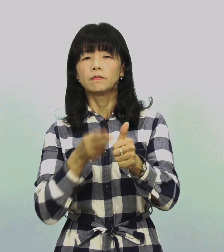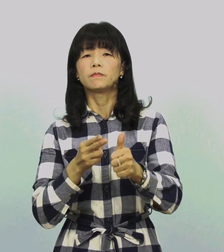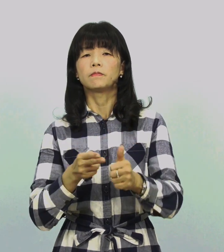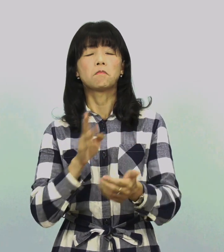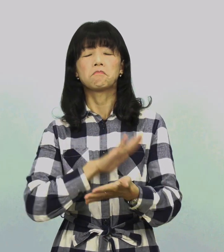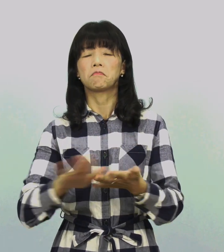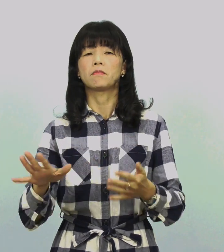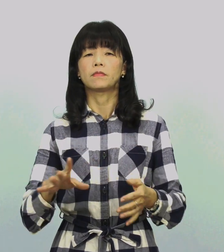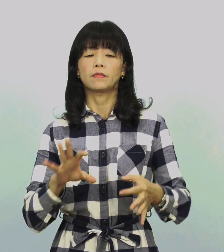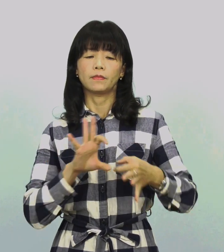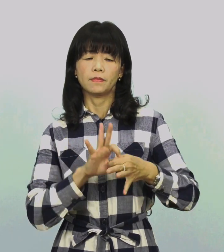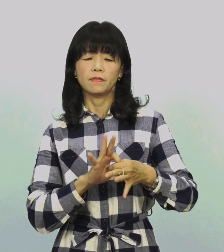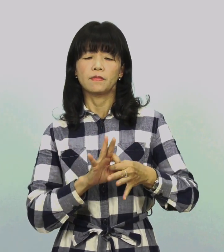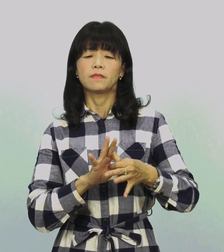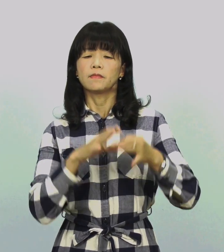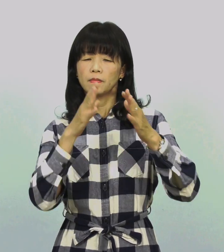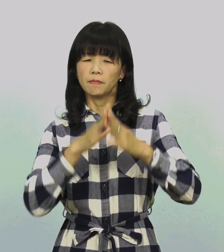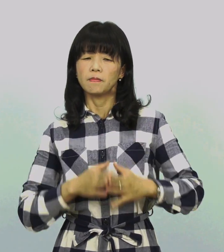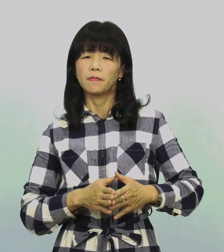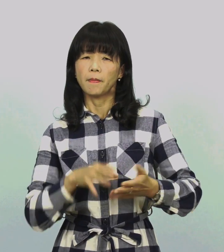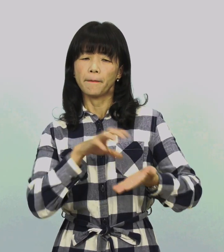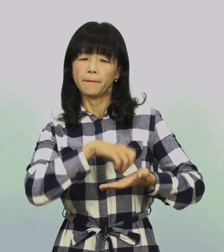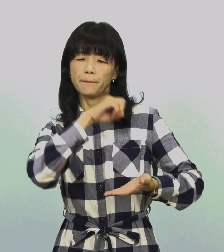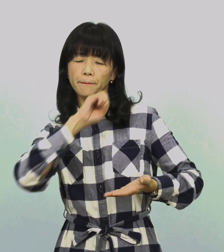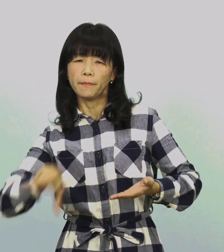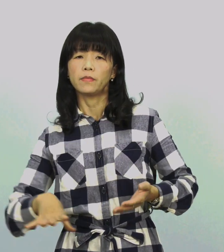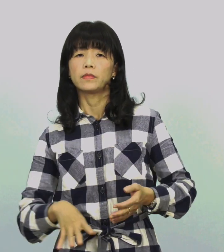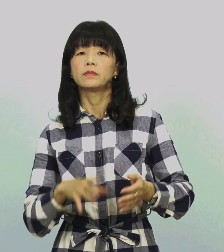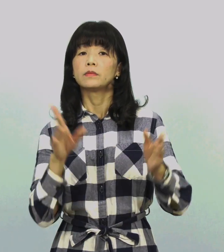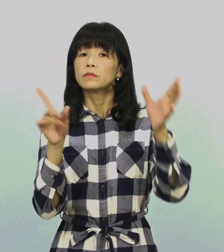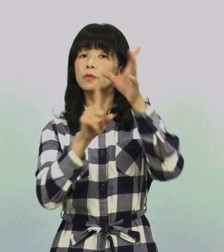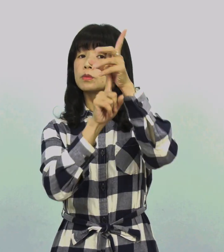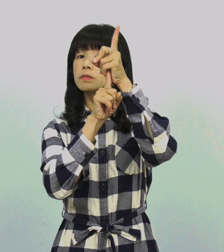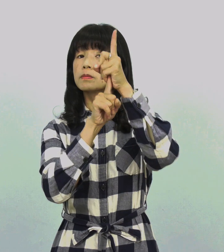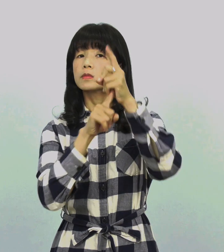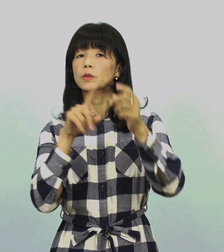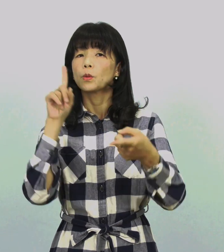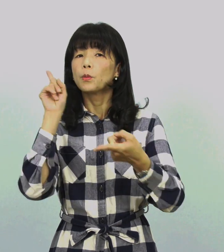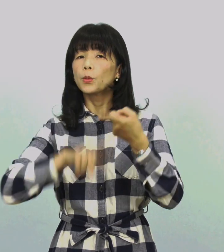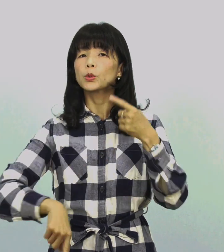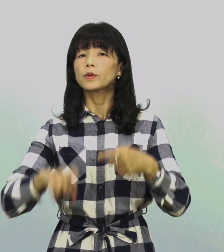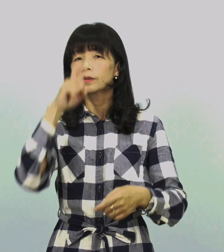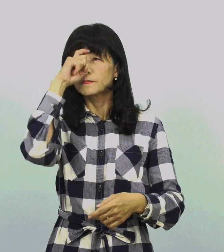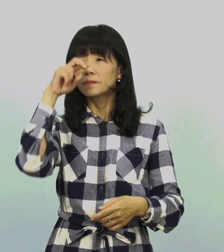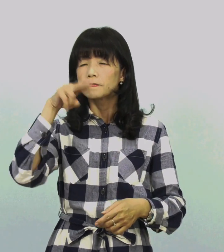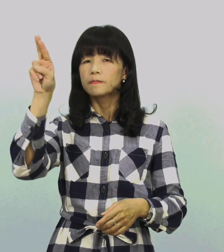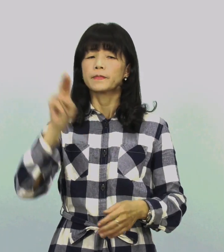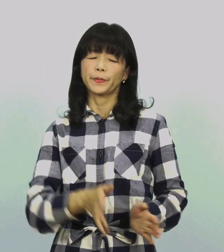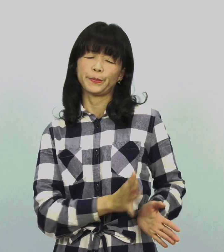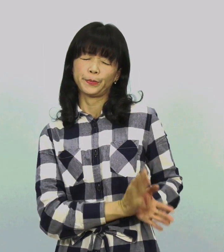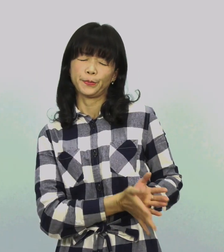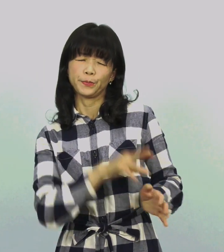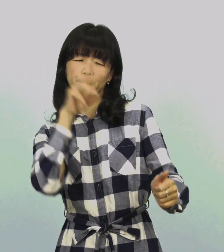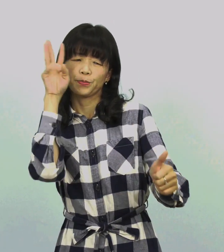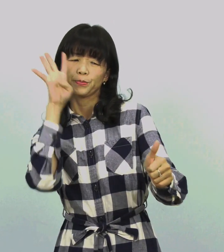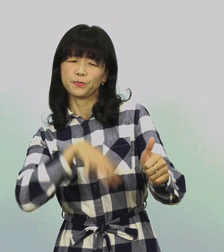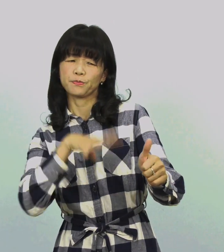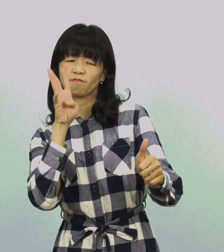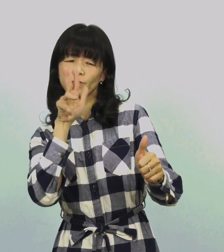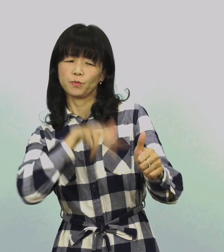心中除去，拿走对上帝不切实际的期待，轻慢的心，抗拒真